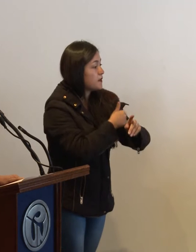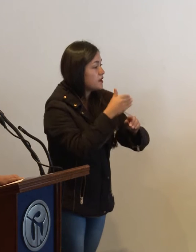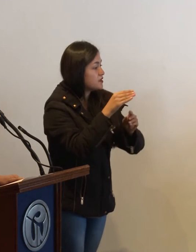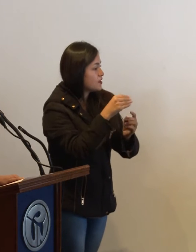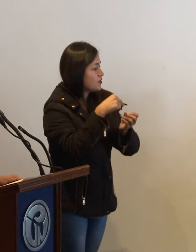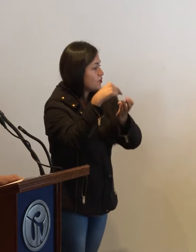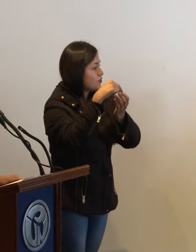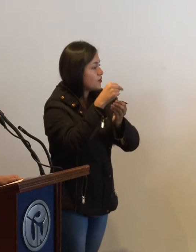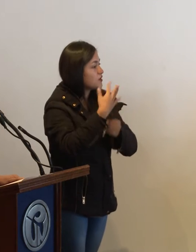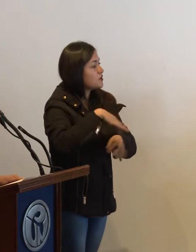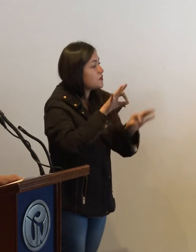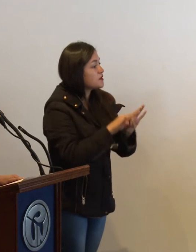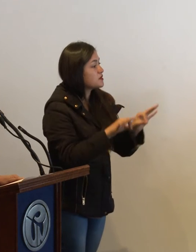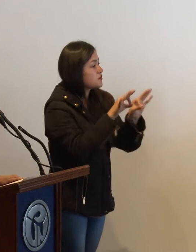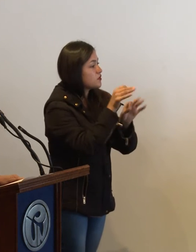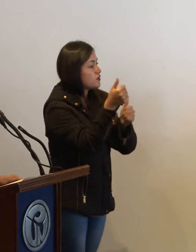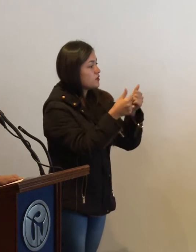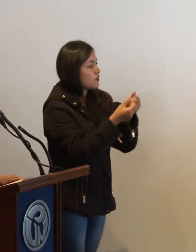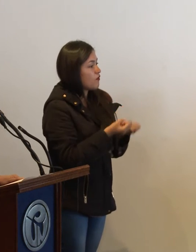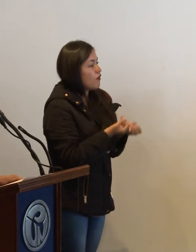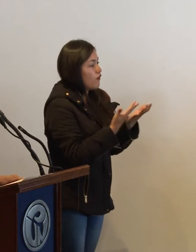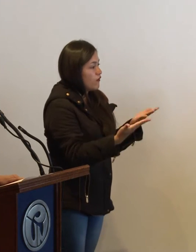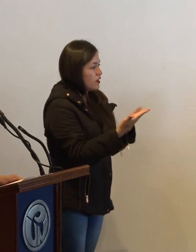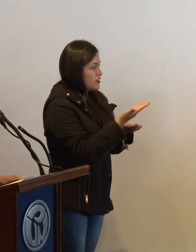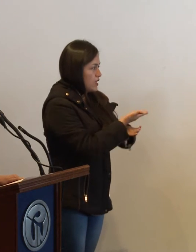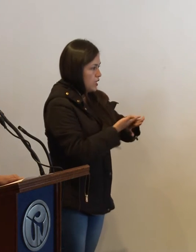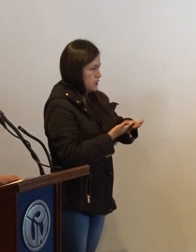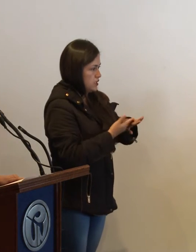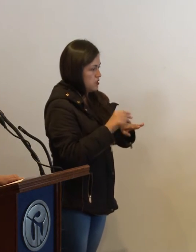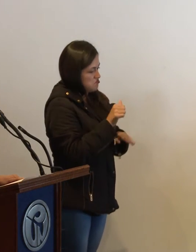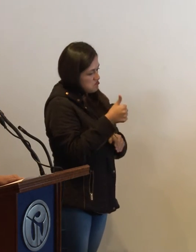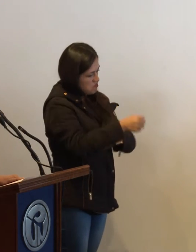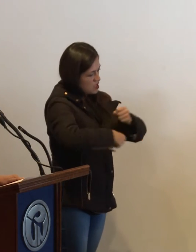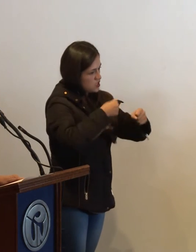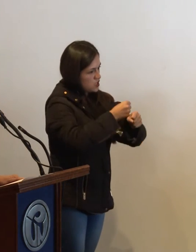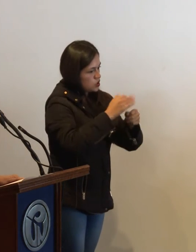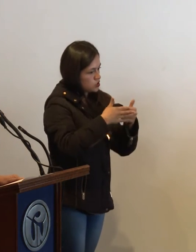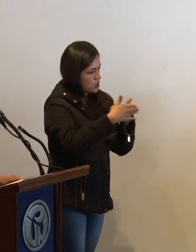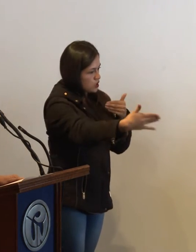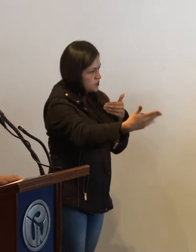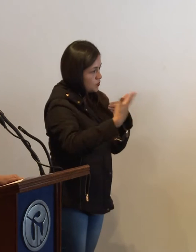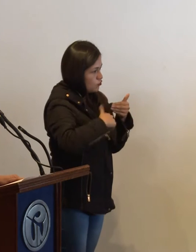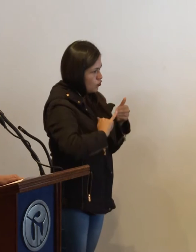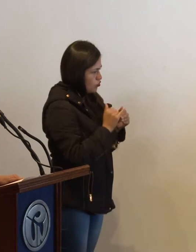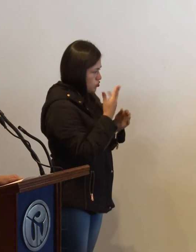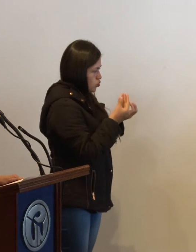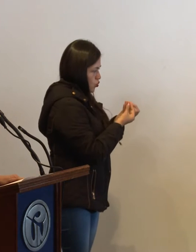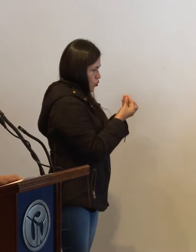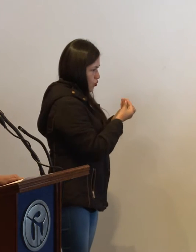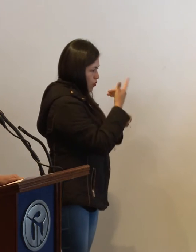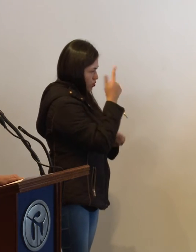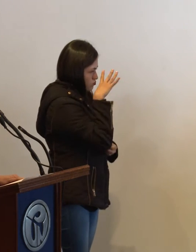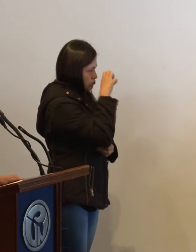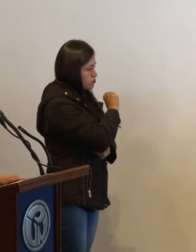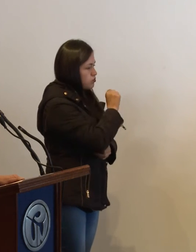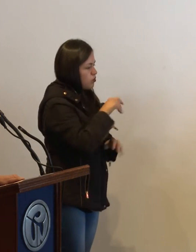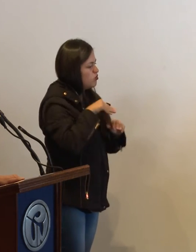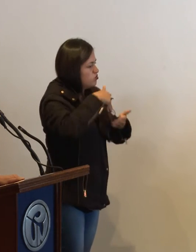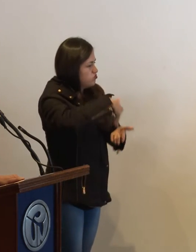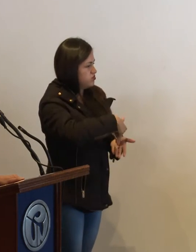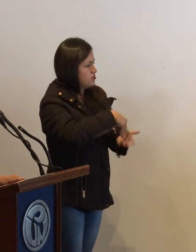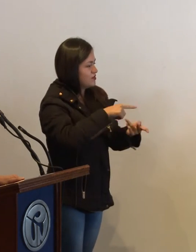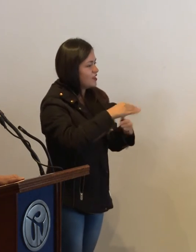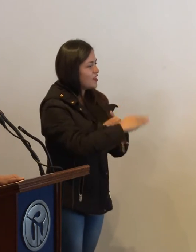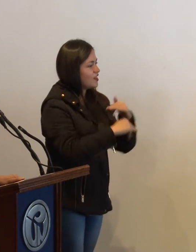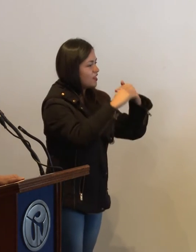de la demanda. Pero por nuestro lado, y después de 10 años, nosotros sabemos que el coraje, la imaginación, la